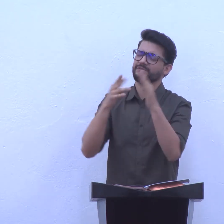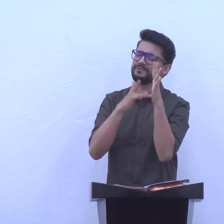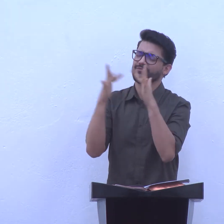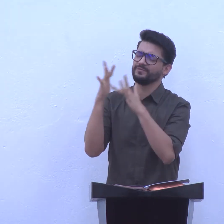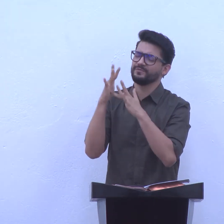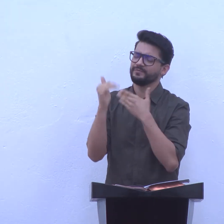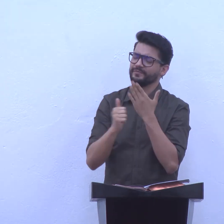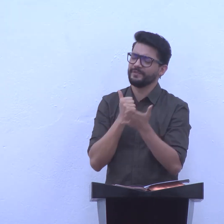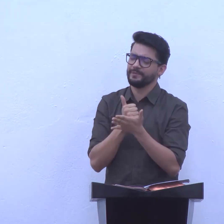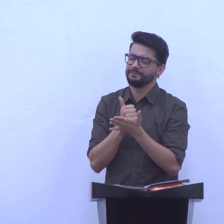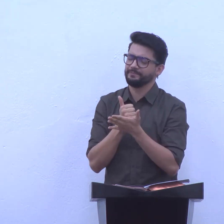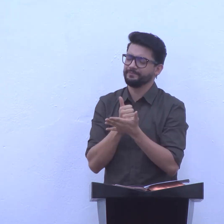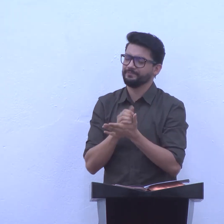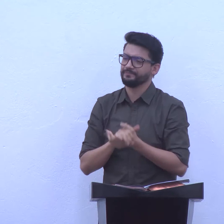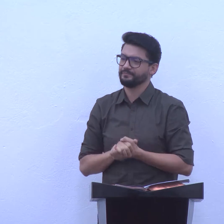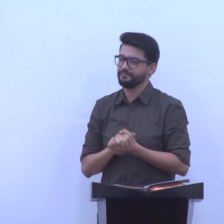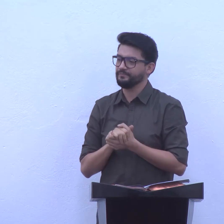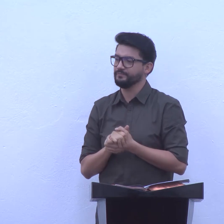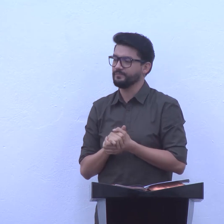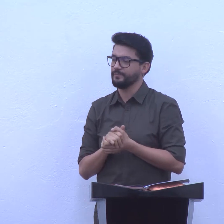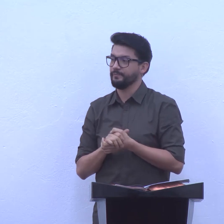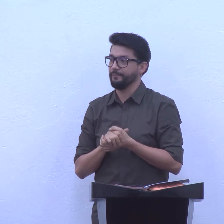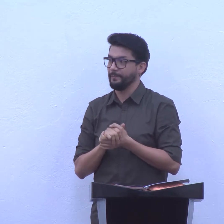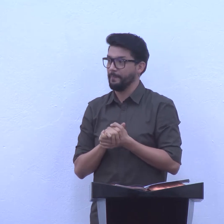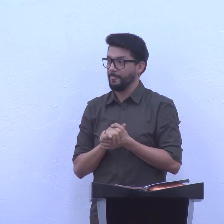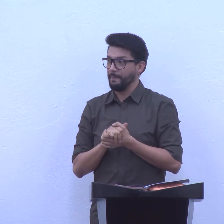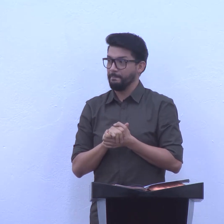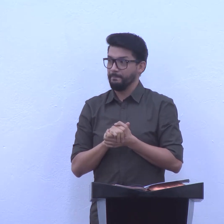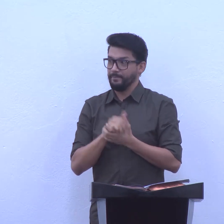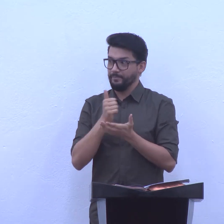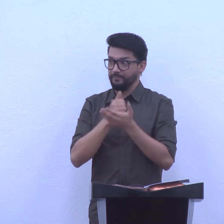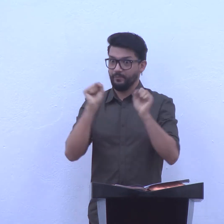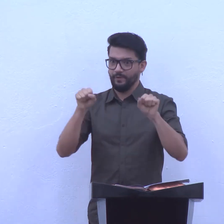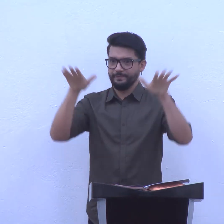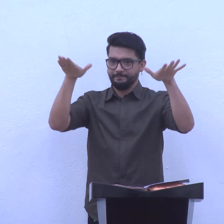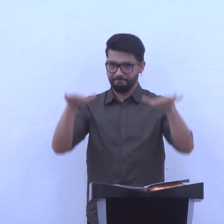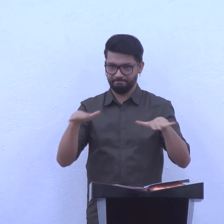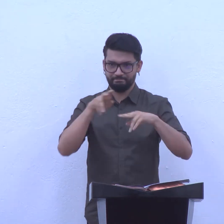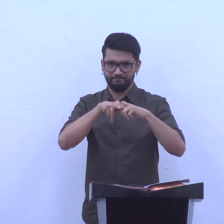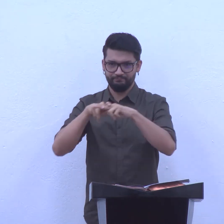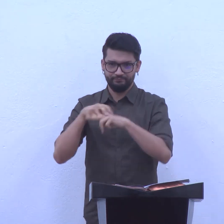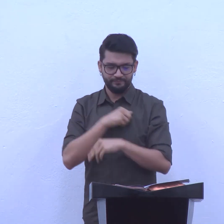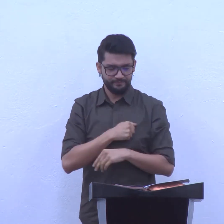presencia. Gracias, Padre, en el nombre de Jesús. Amén, amén. Puede sentarse.